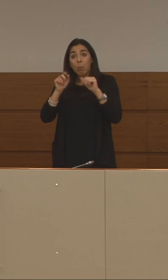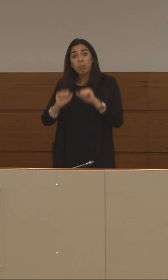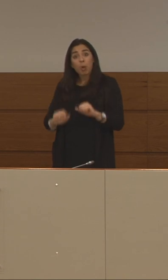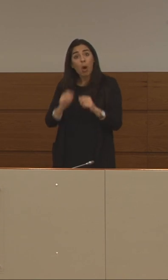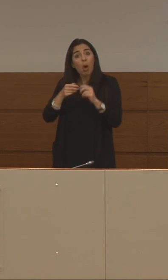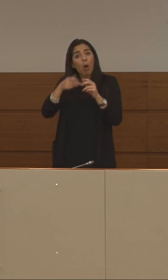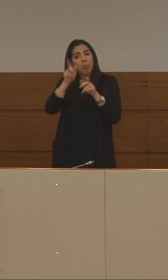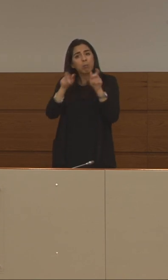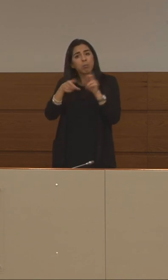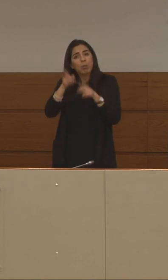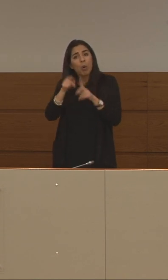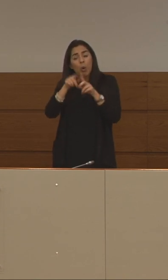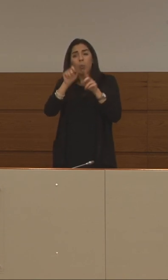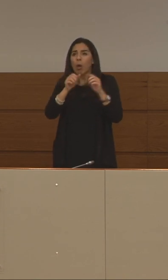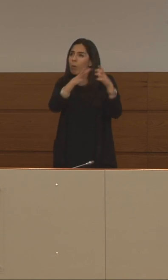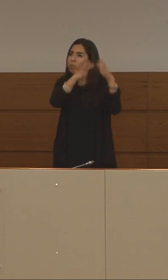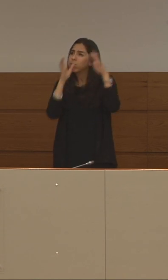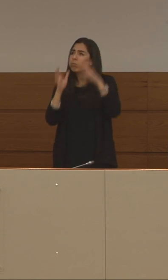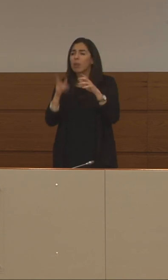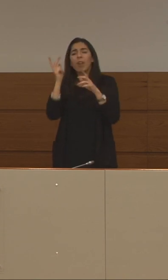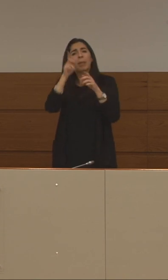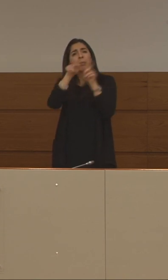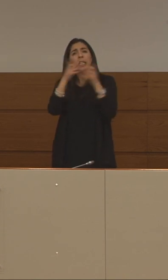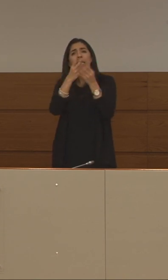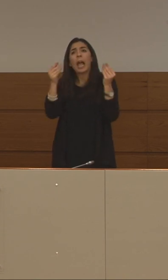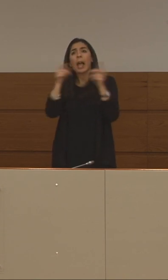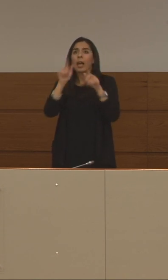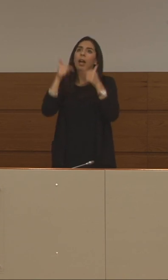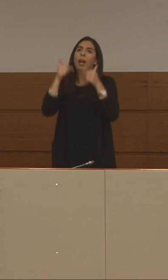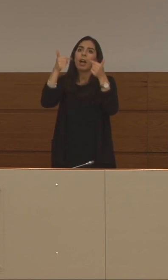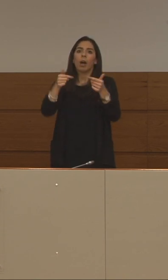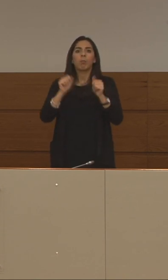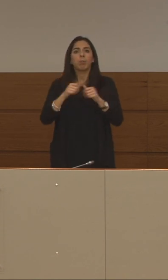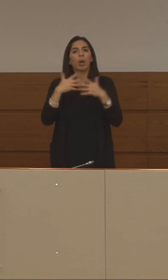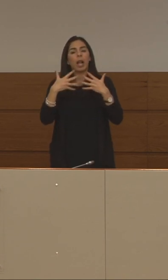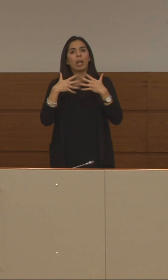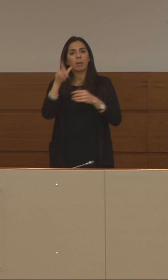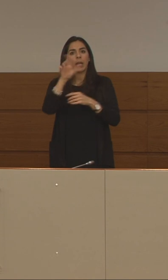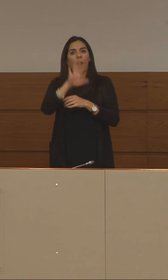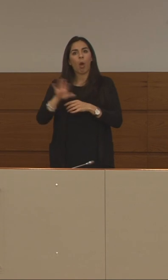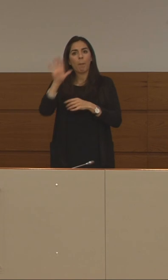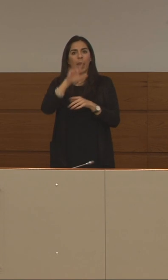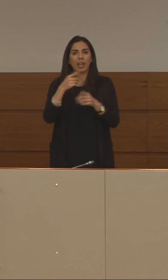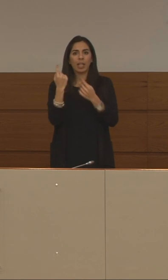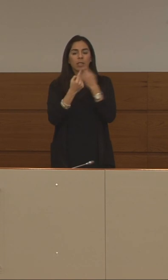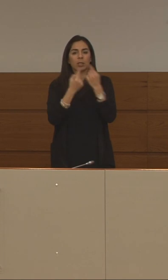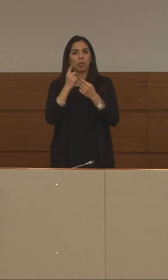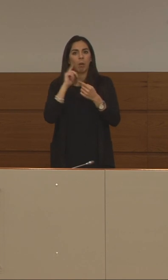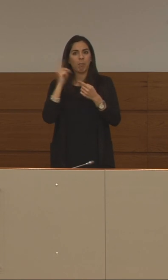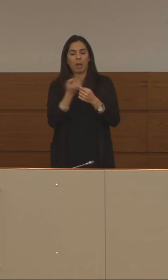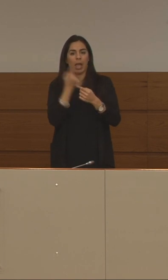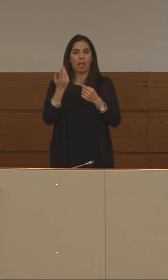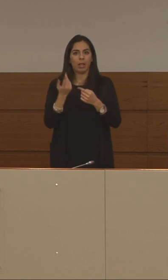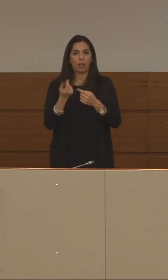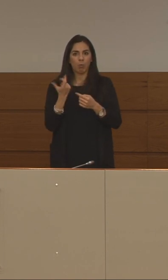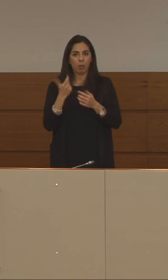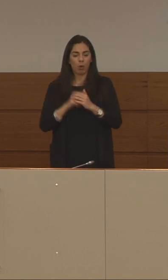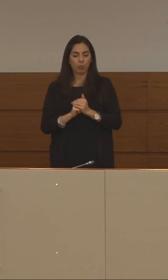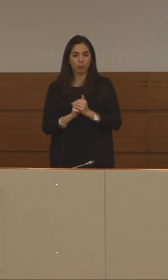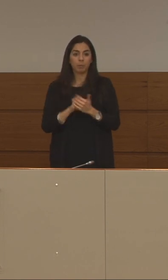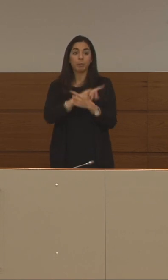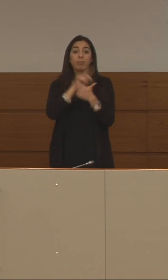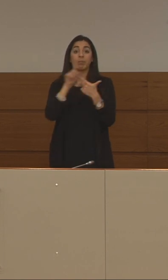dei trasferimenti maggiori per riportare quindi il loro sistema sanitario a una situazione di più accettabile